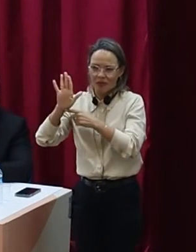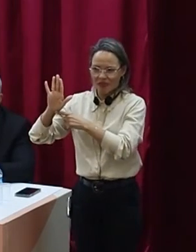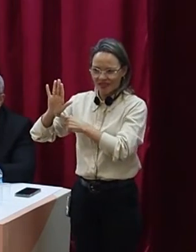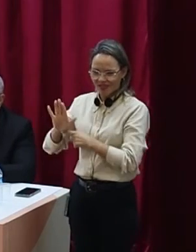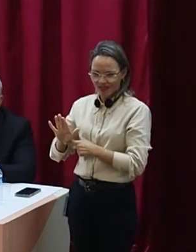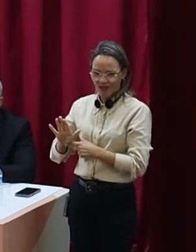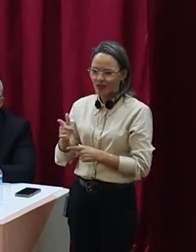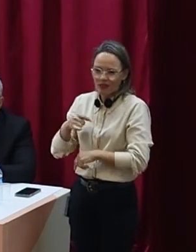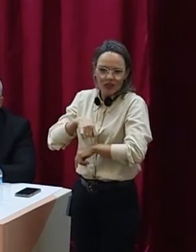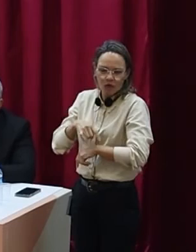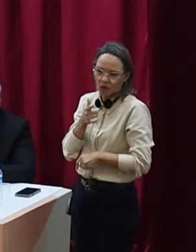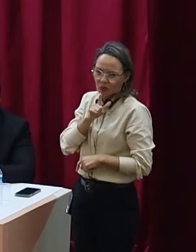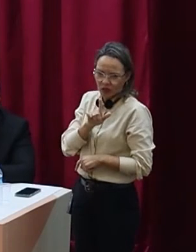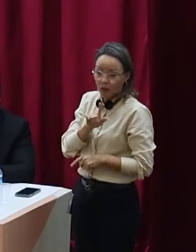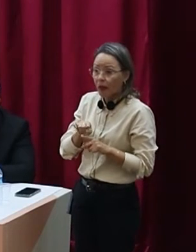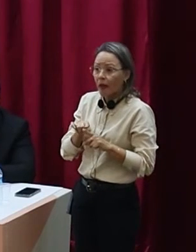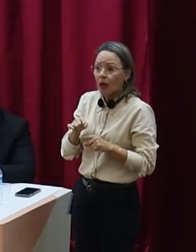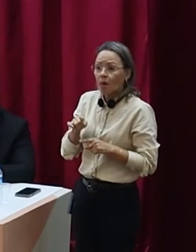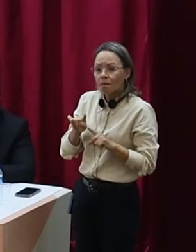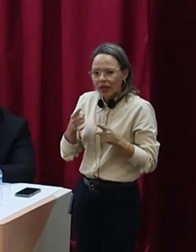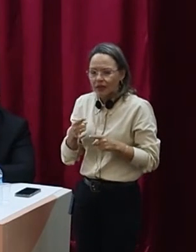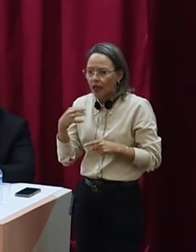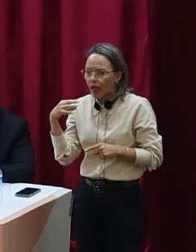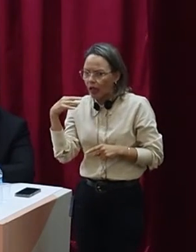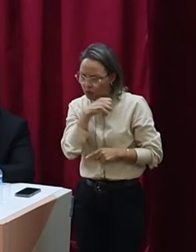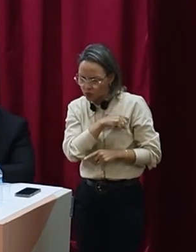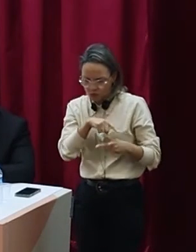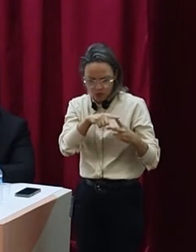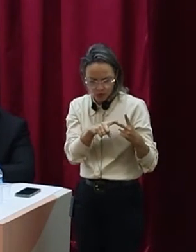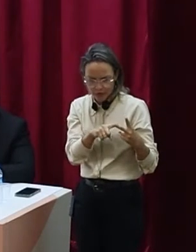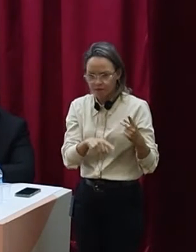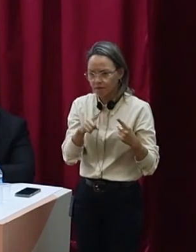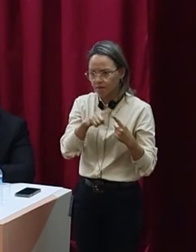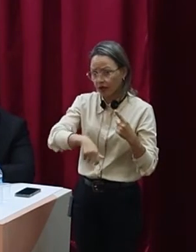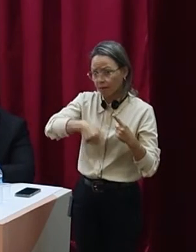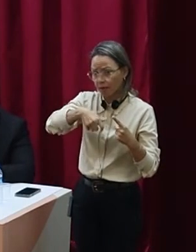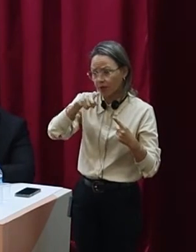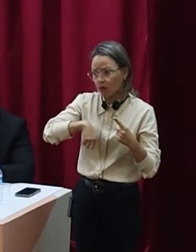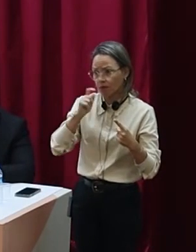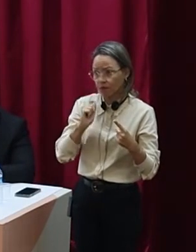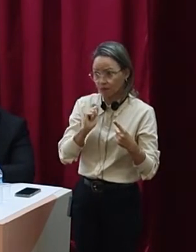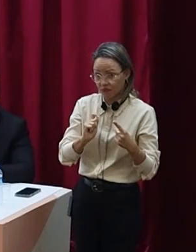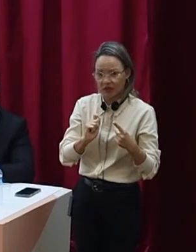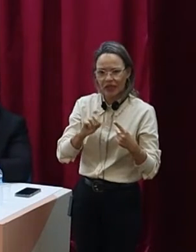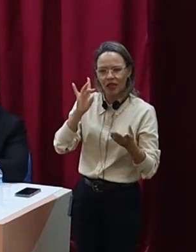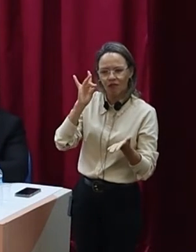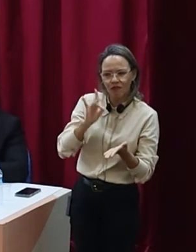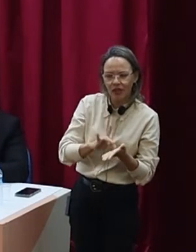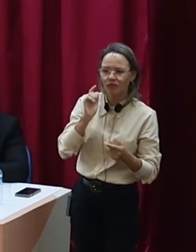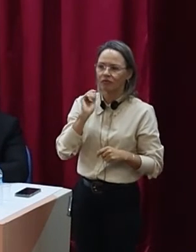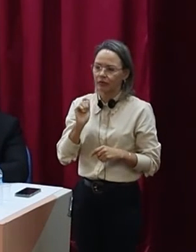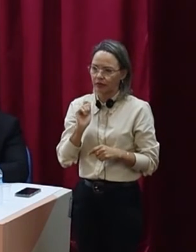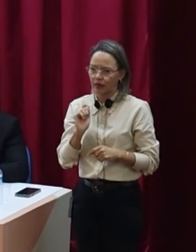falei. Na verdade, duas questões muito rápidas. A primeira diz respeito ao fato de